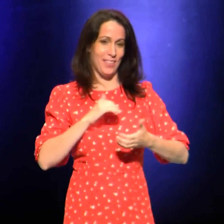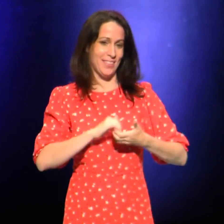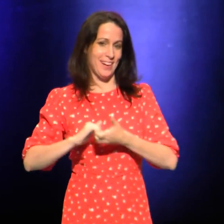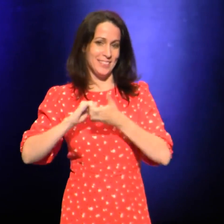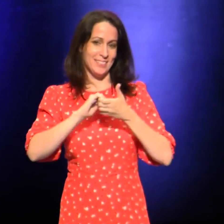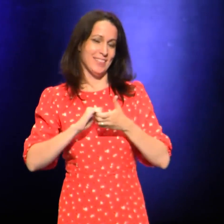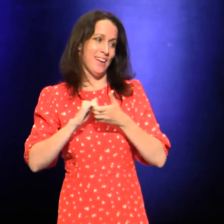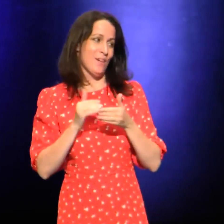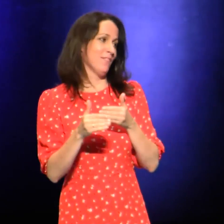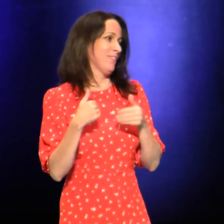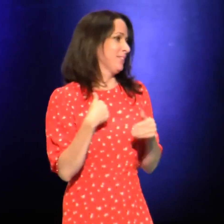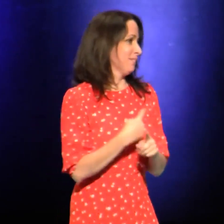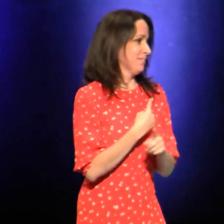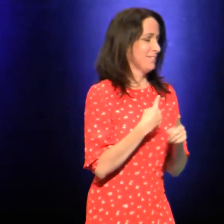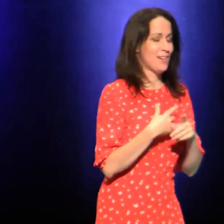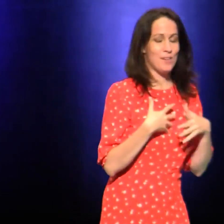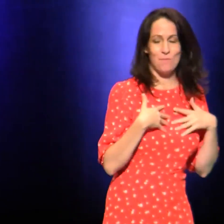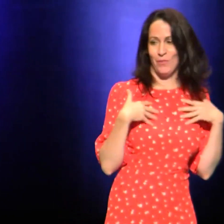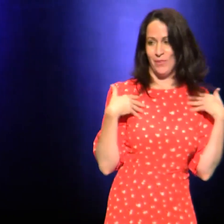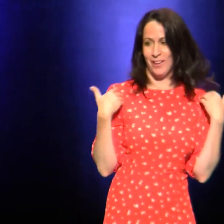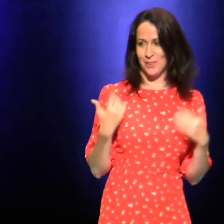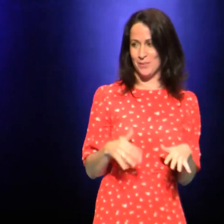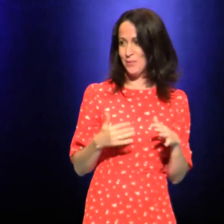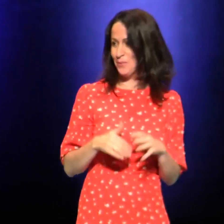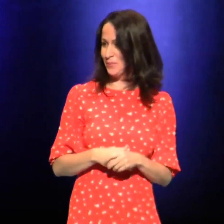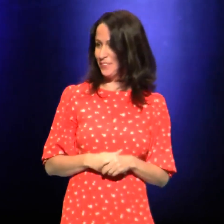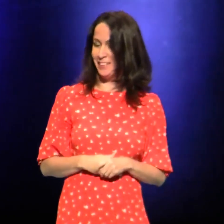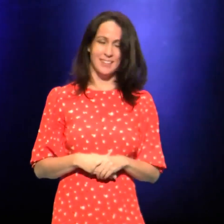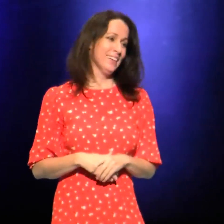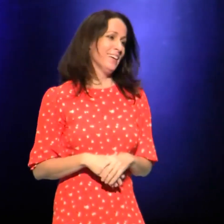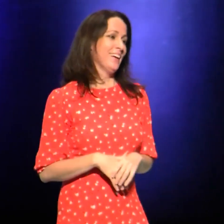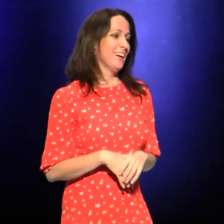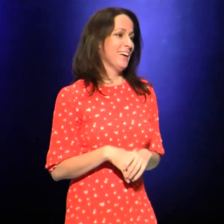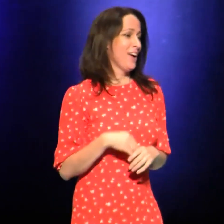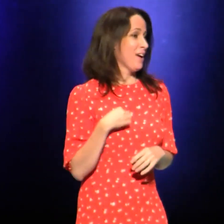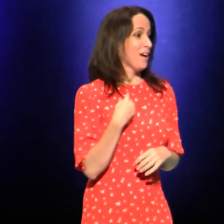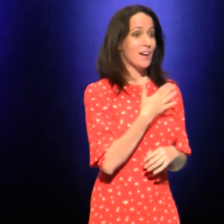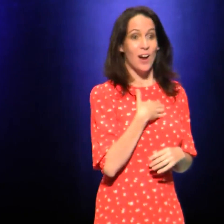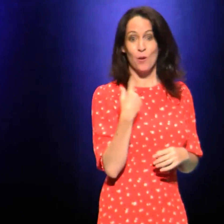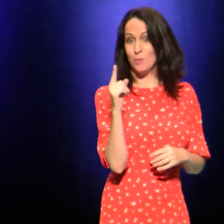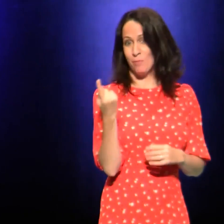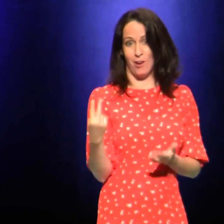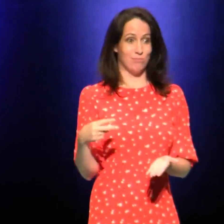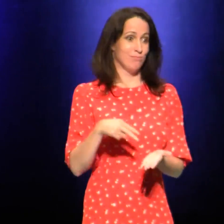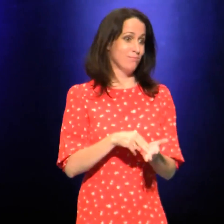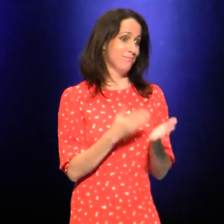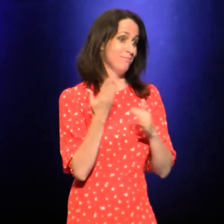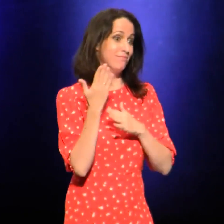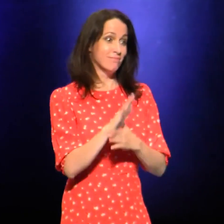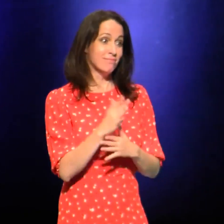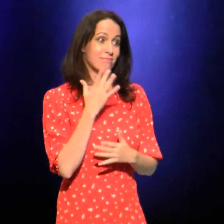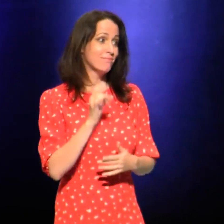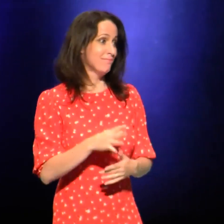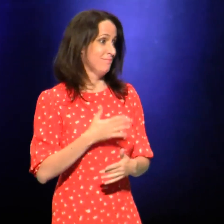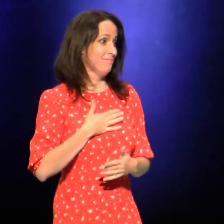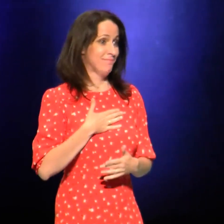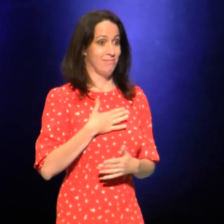el 8º Congreso de la CNSE ya ha tenido esta apertura emocionante. Bueno, quiero